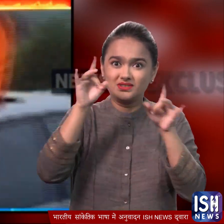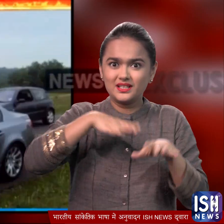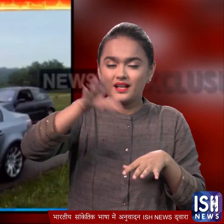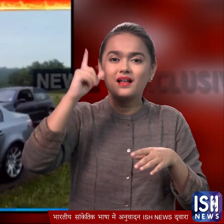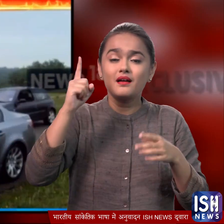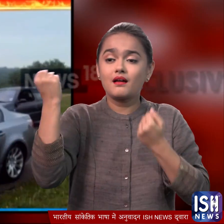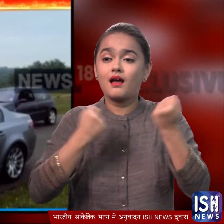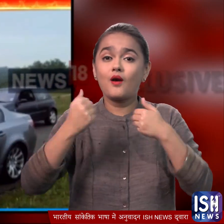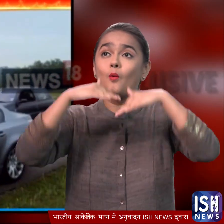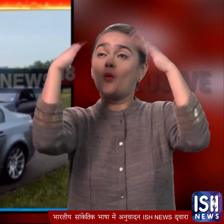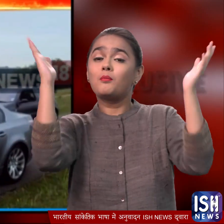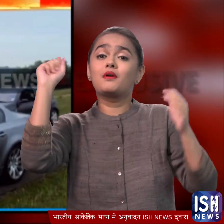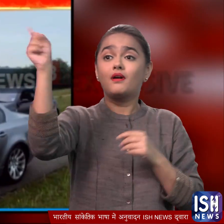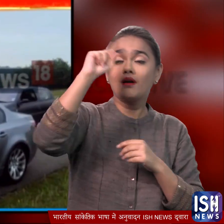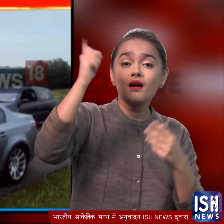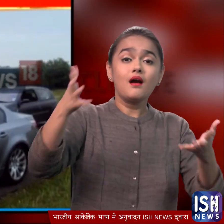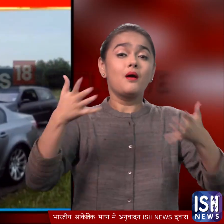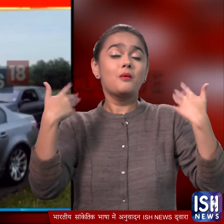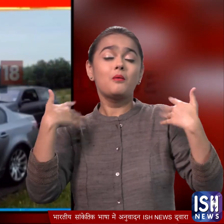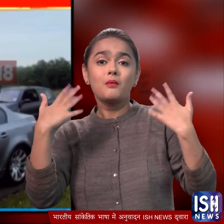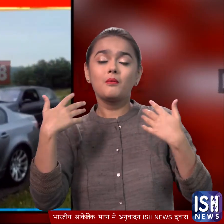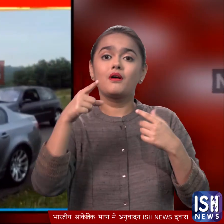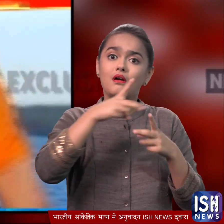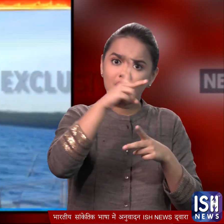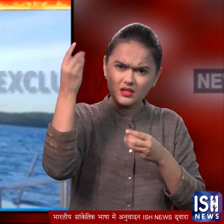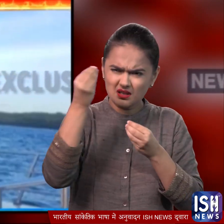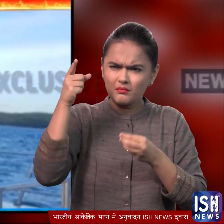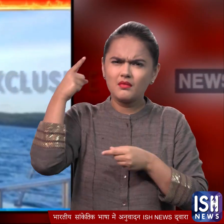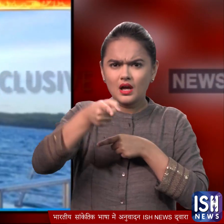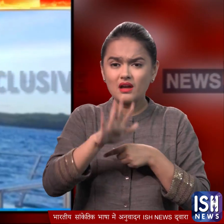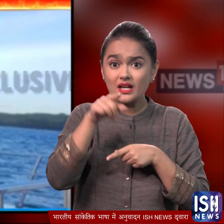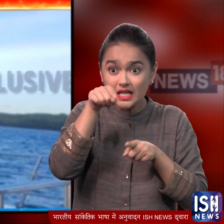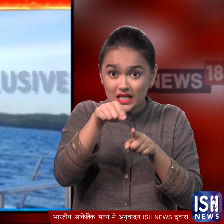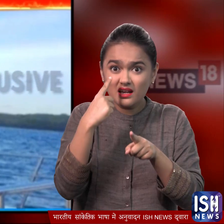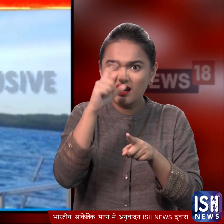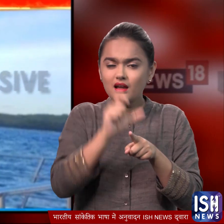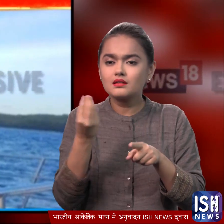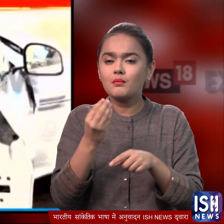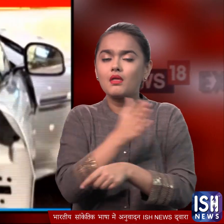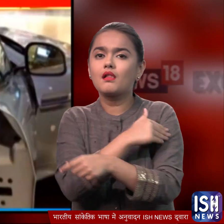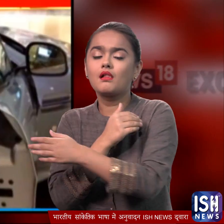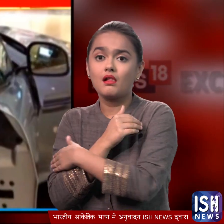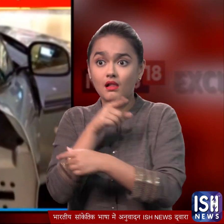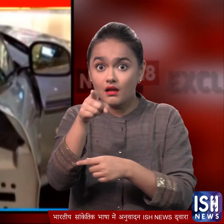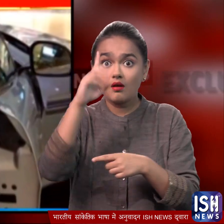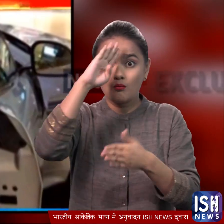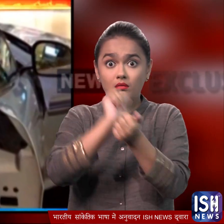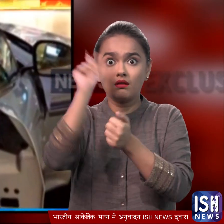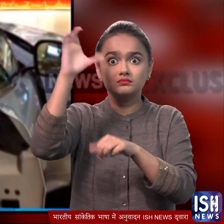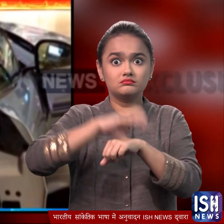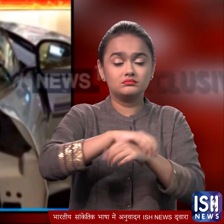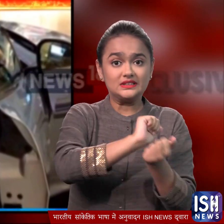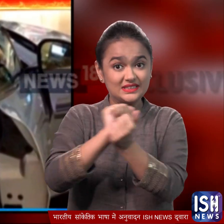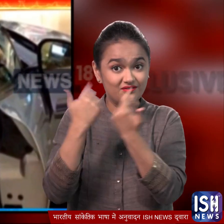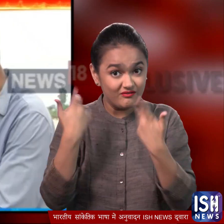फिरने, खुली गाड़ी में मस्ती करने की तस्वीरें सामने आई ही थीं कि उन पर आरोप लगा कि वो वहां एक लड़की से छेड़छाड़ करने के मामले में